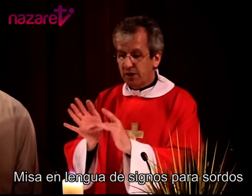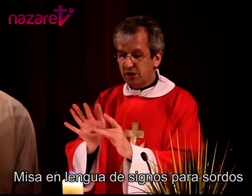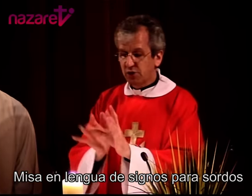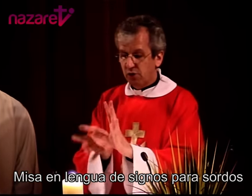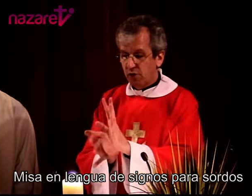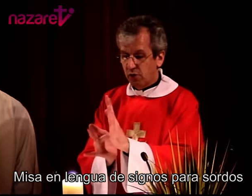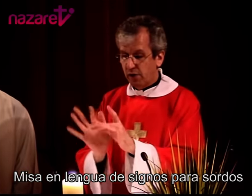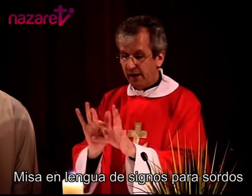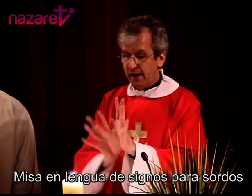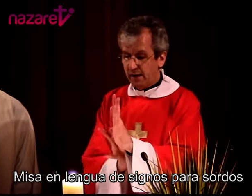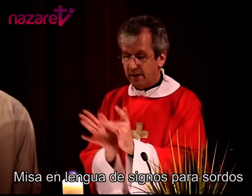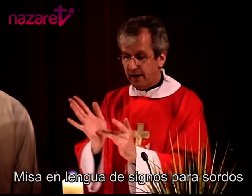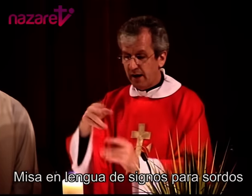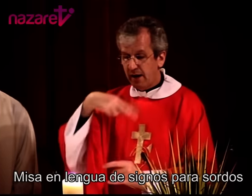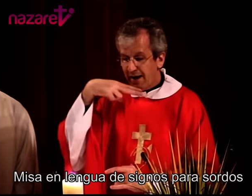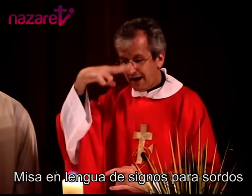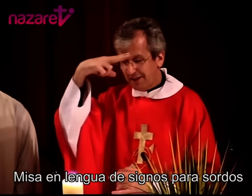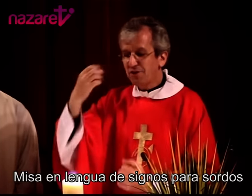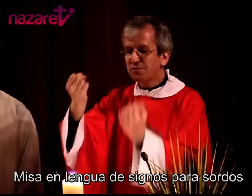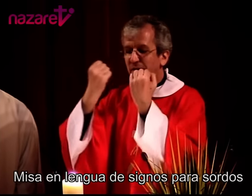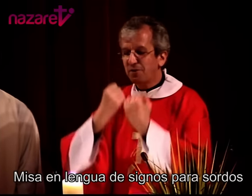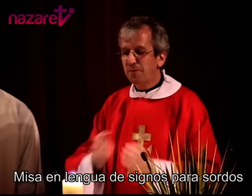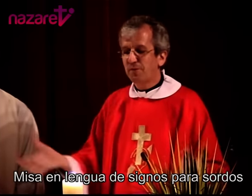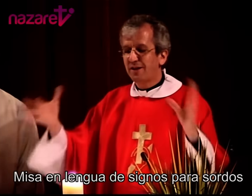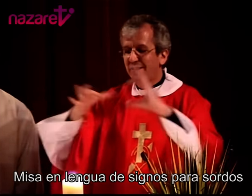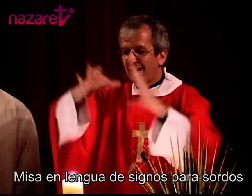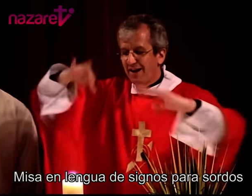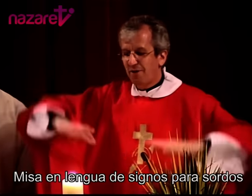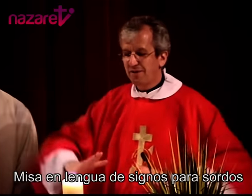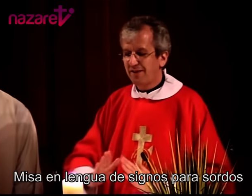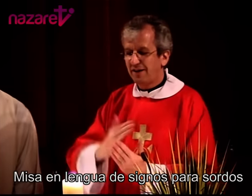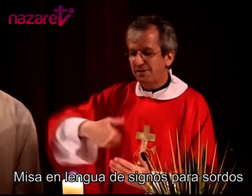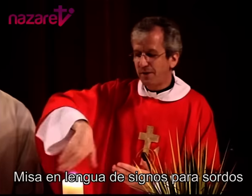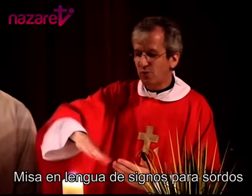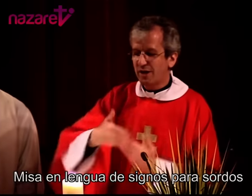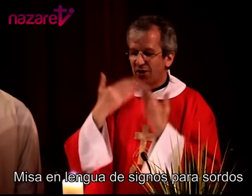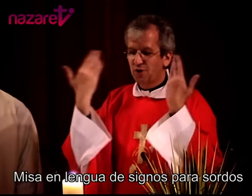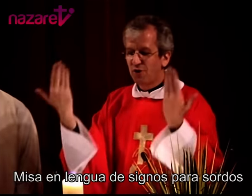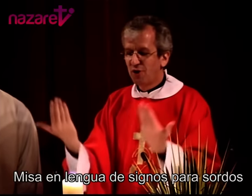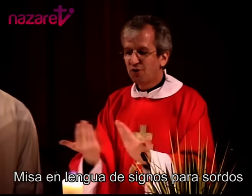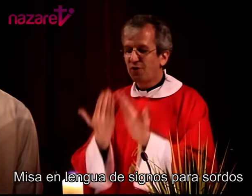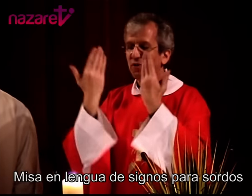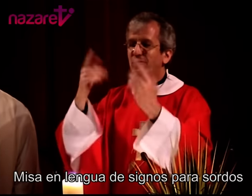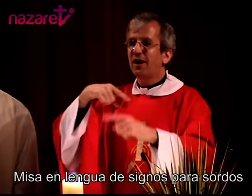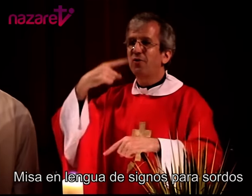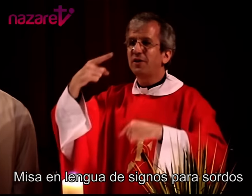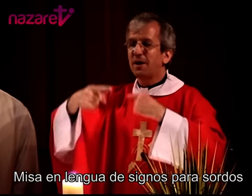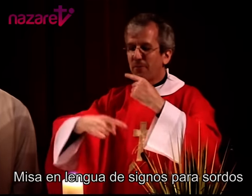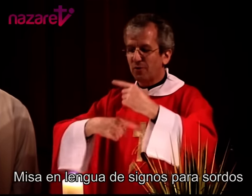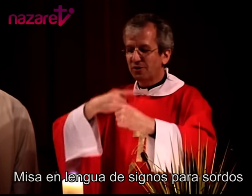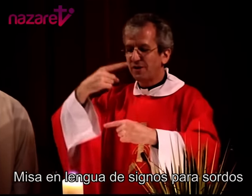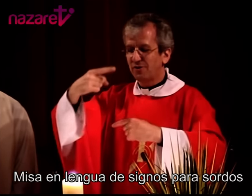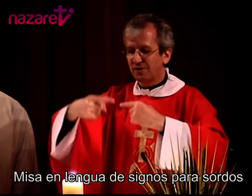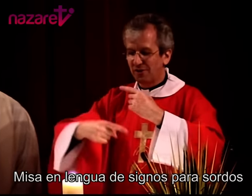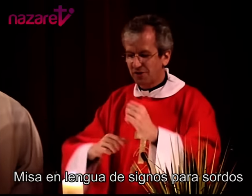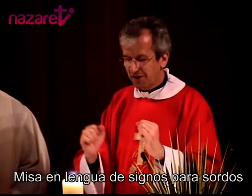Por Cristo, con él y en él, a ti, Dios Padre Omnipotente, en la unidad del Espíritu Santo, todo honor y toda gloria por